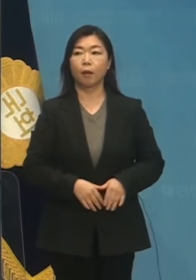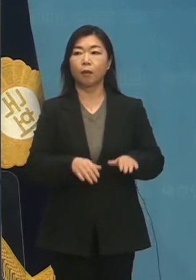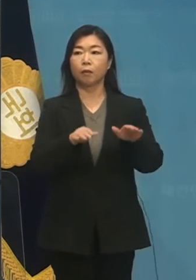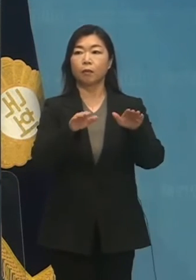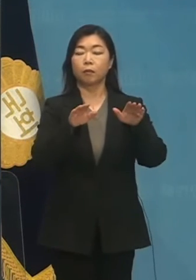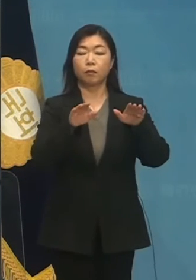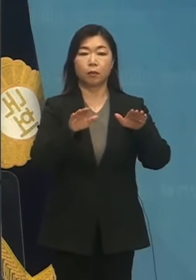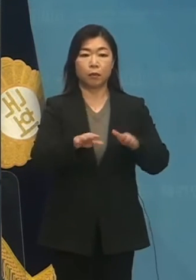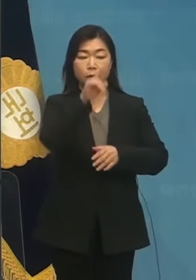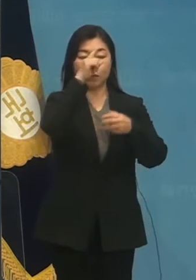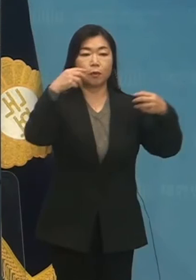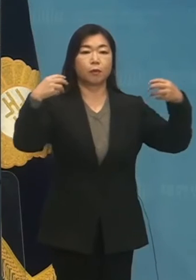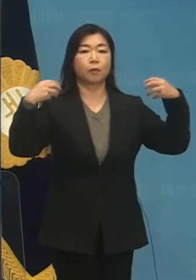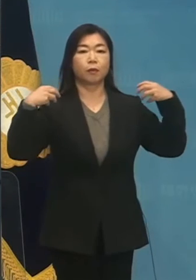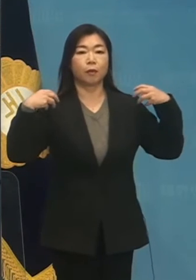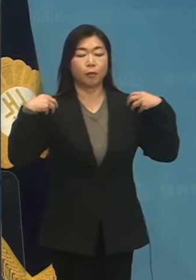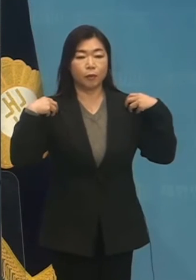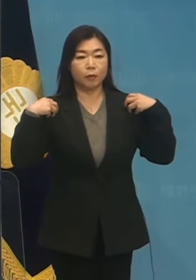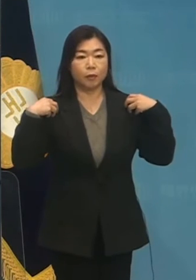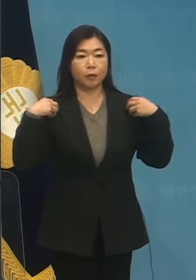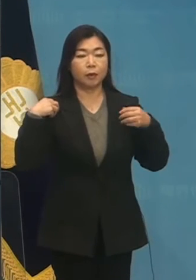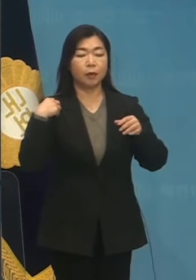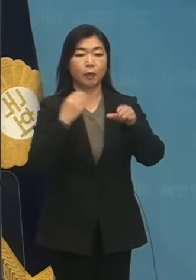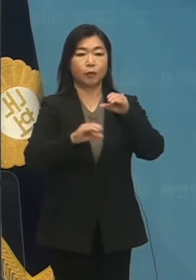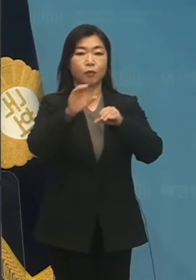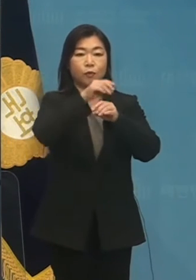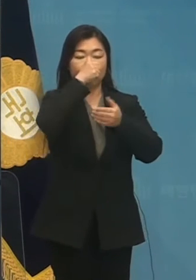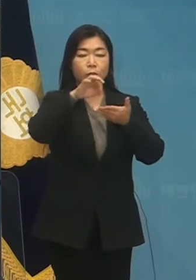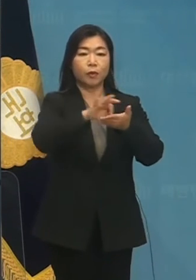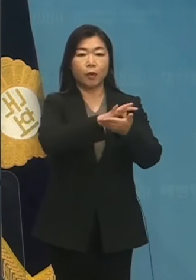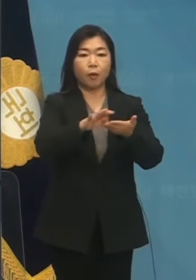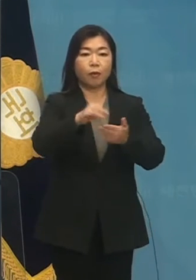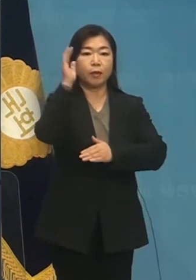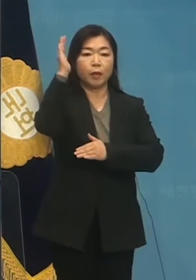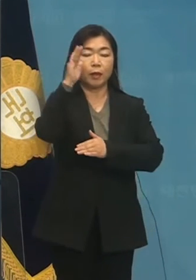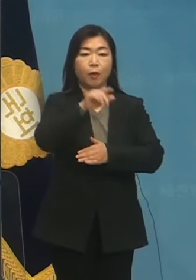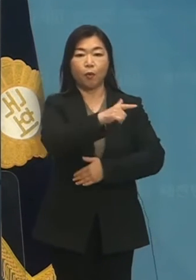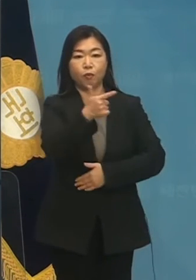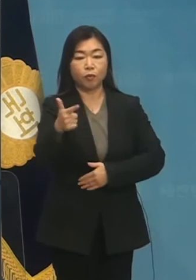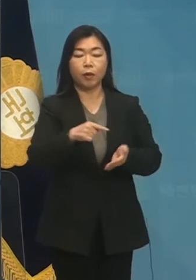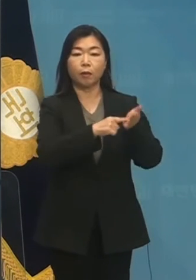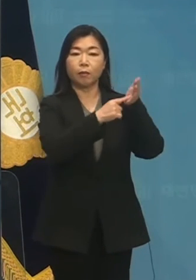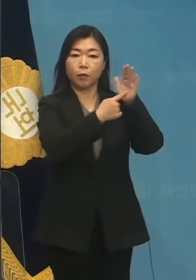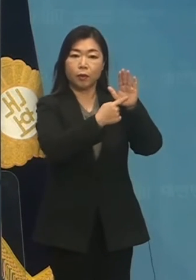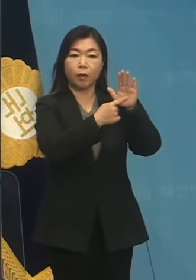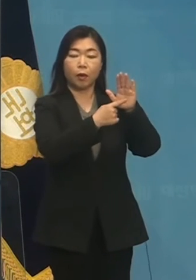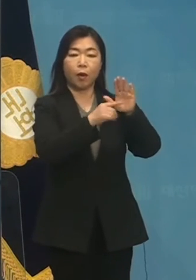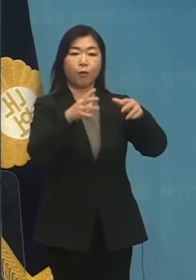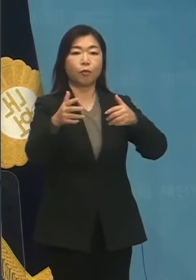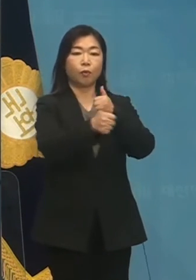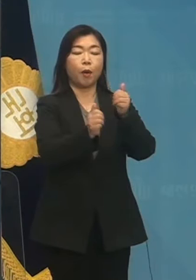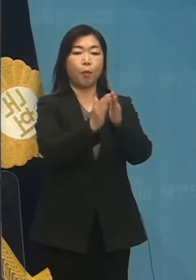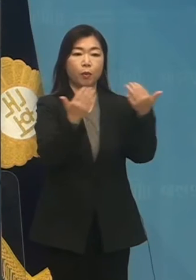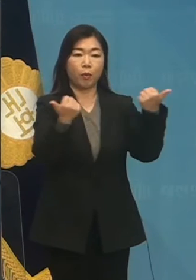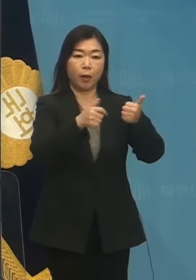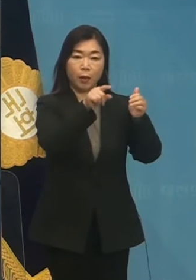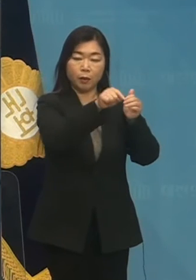오늘 정부 제1회 추경안 시정연설이 오후에 국회 본회의에서